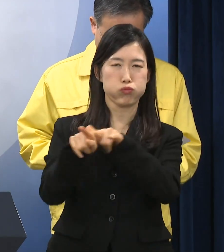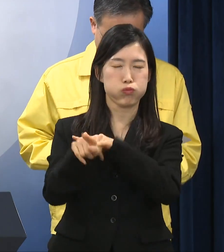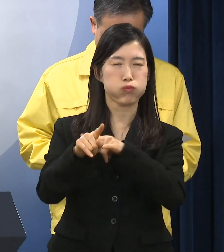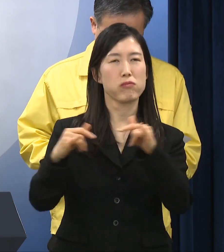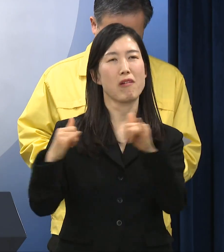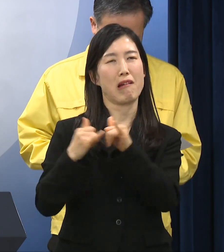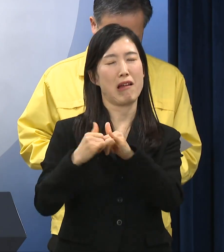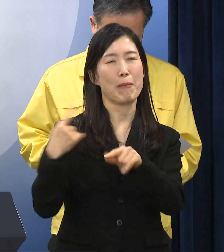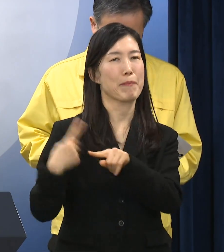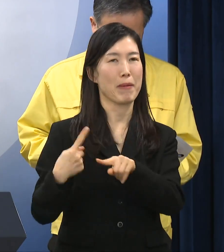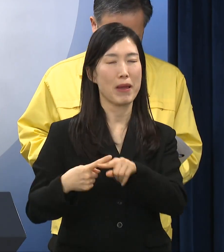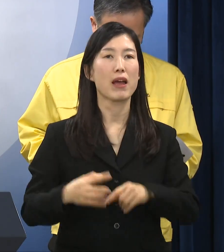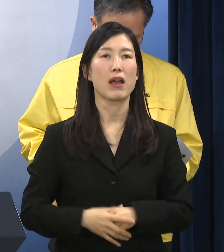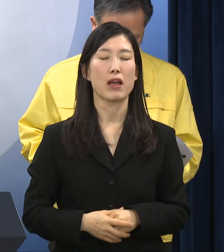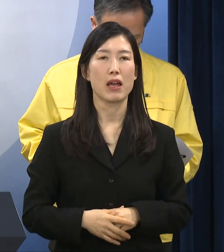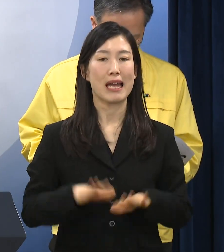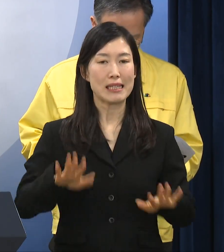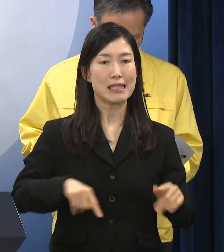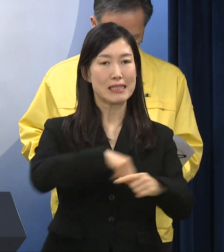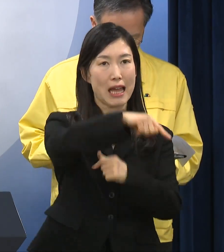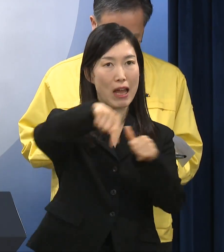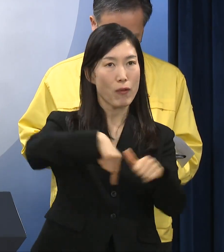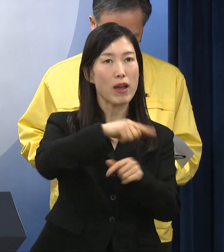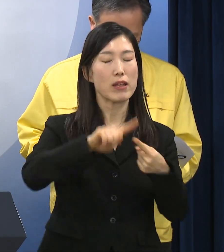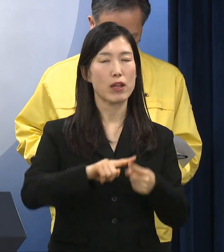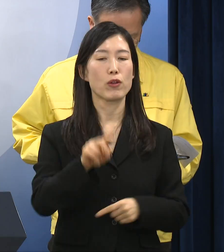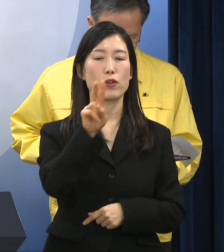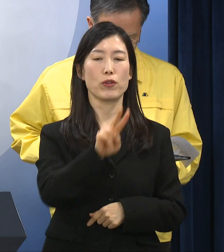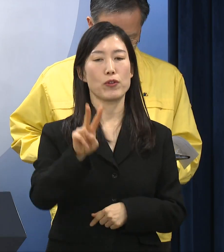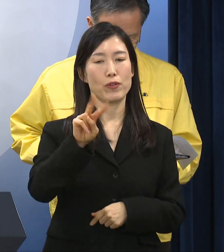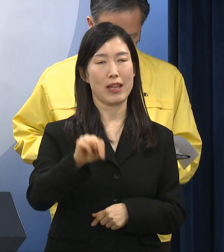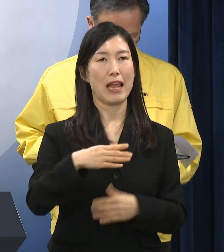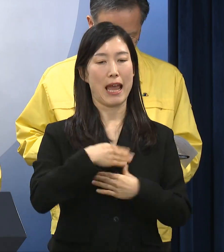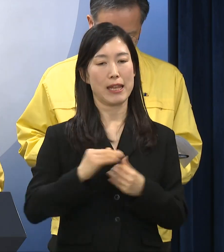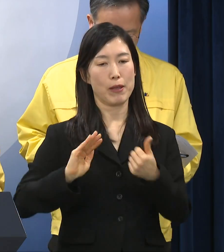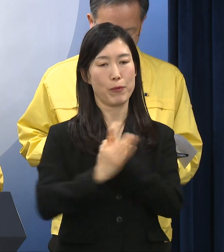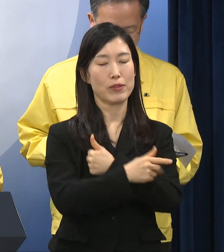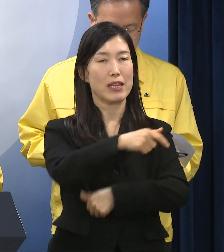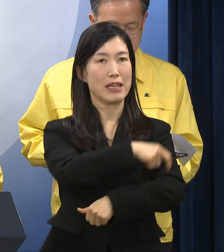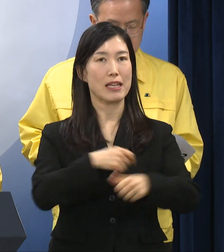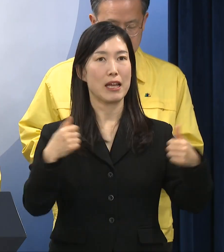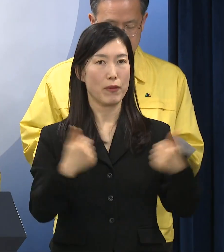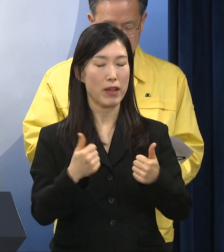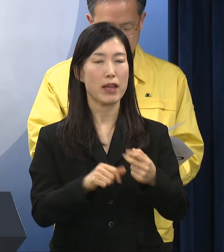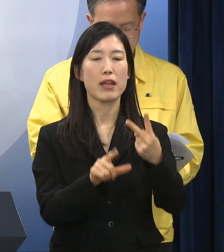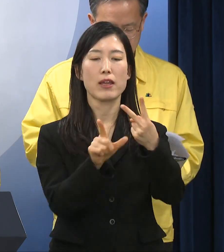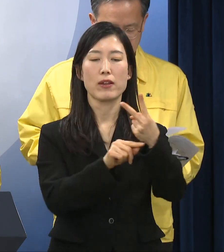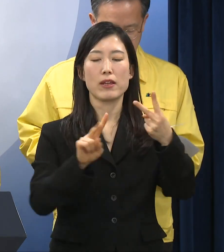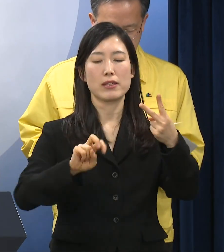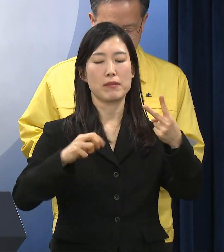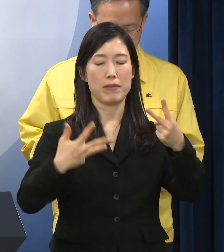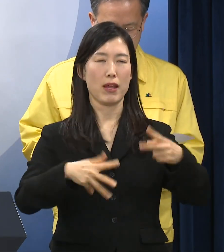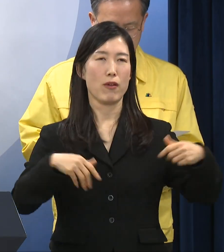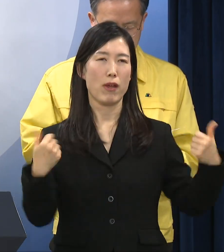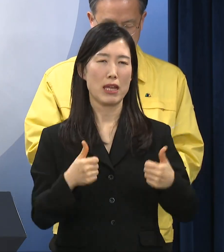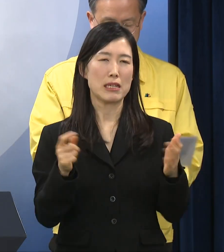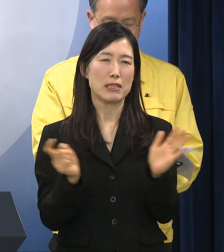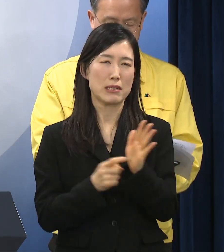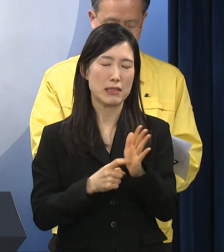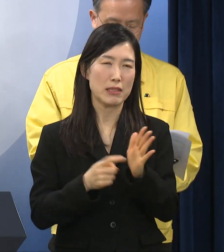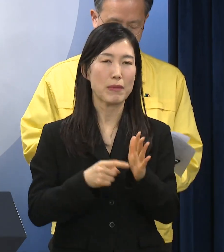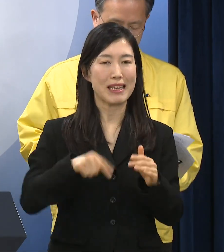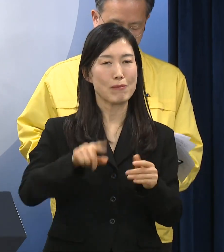있습니다. 한 상황에 대해서 유엔 안보리 이사회는 2월 28일 긴급 회의를 개최하여서 중동